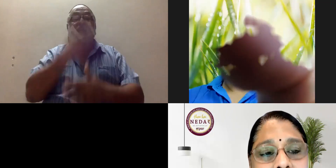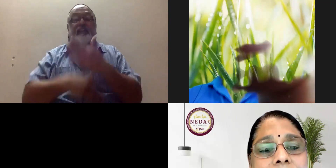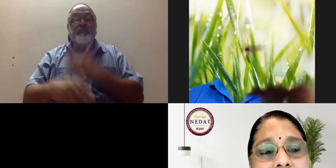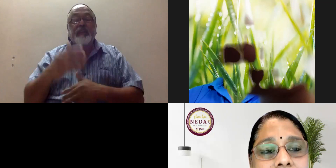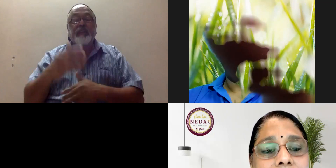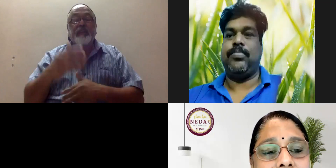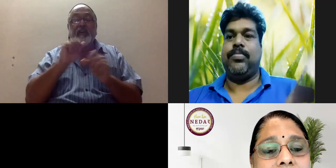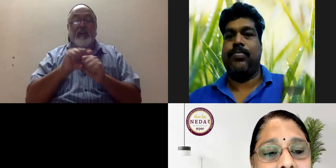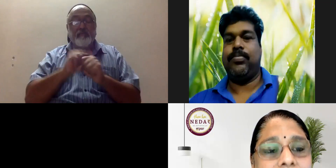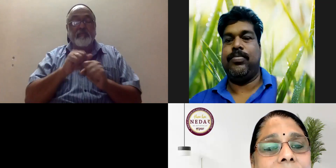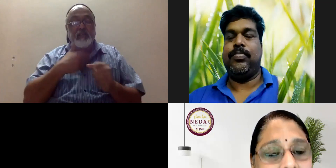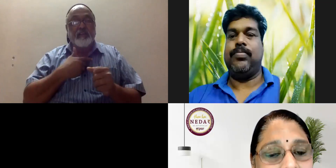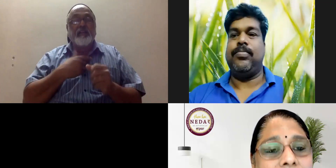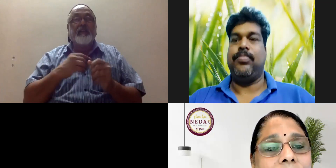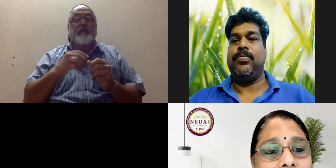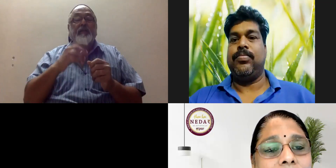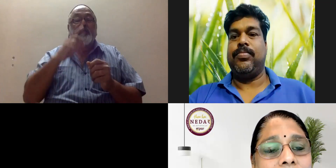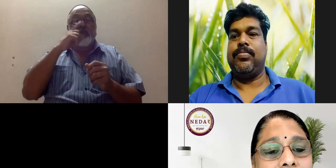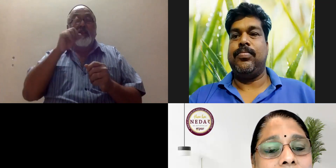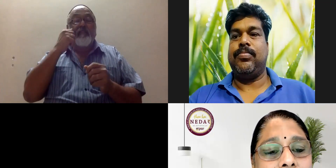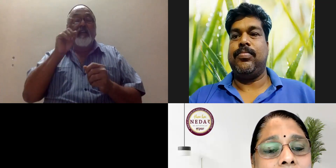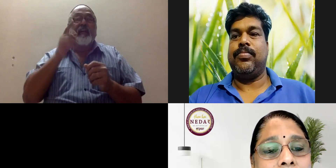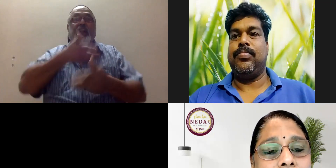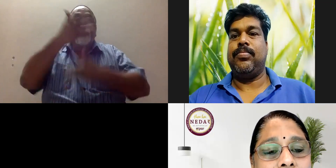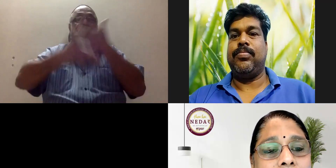काम करता हूँ, पेरेंट काउंसलर हूँ मैं।